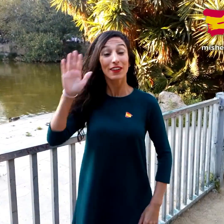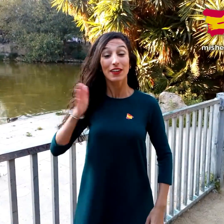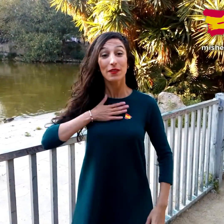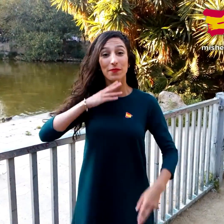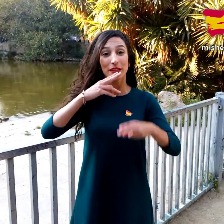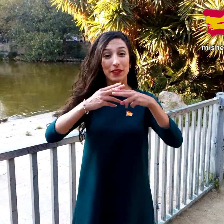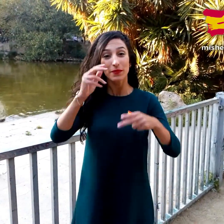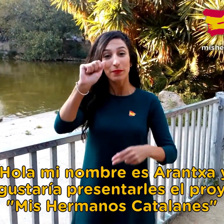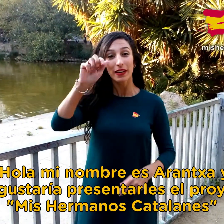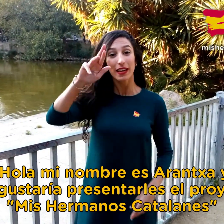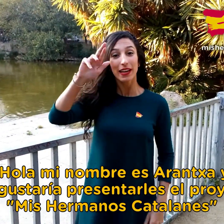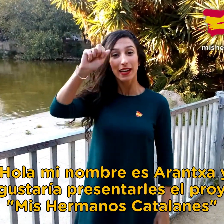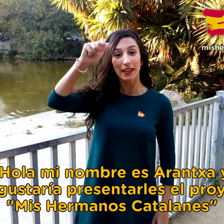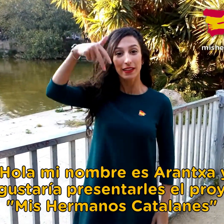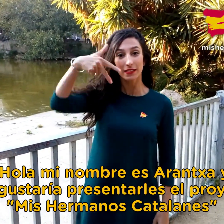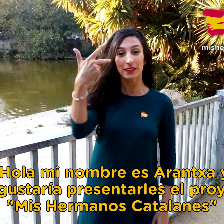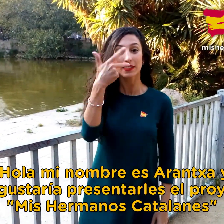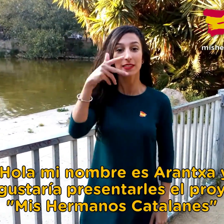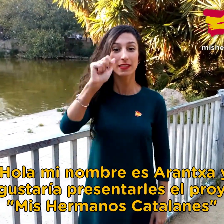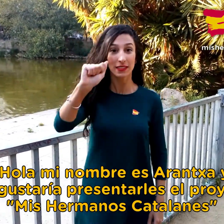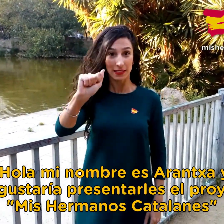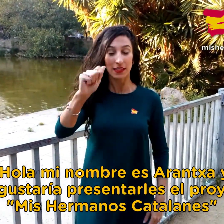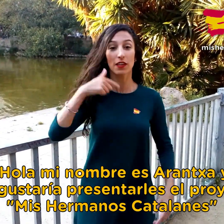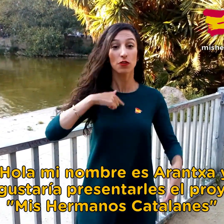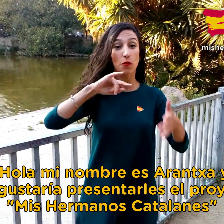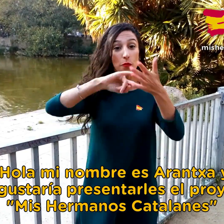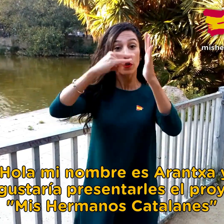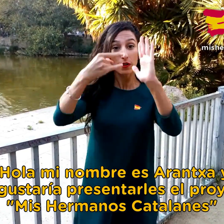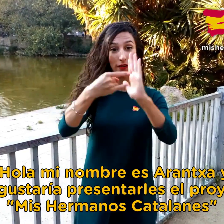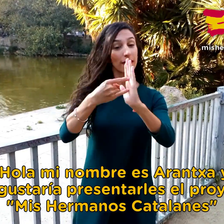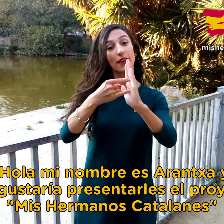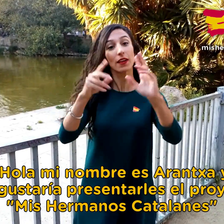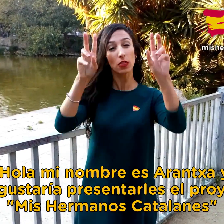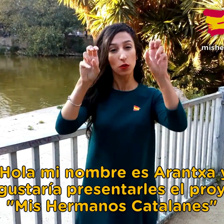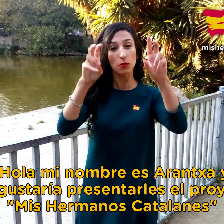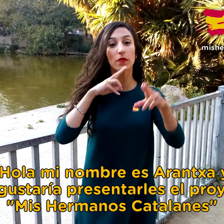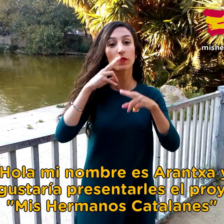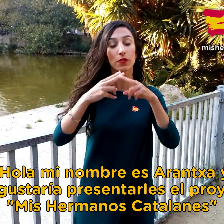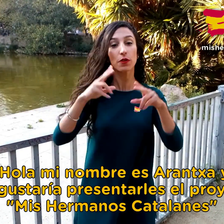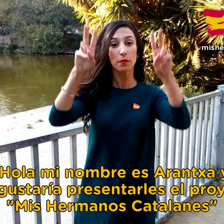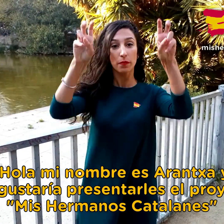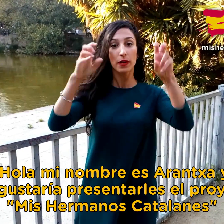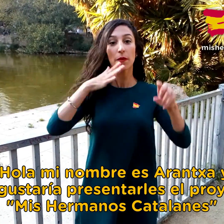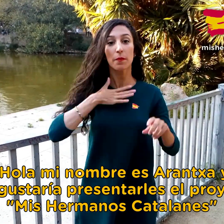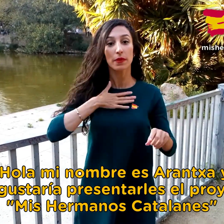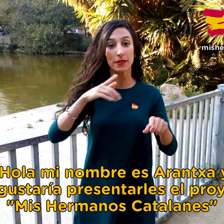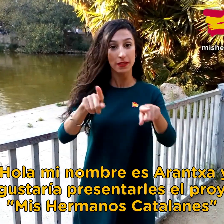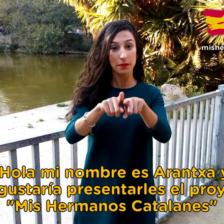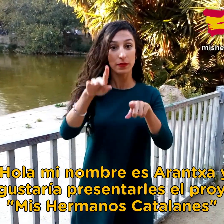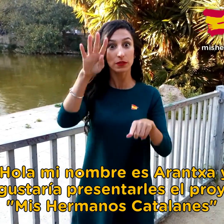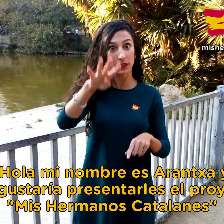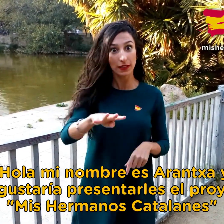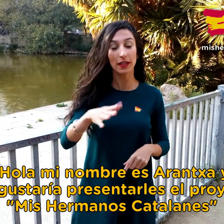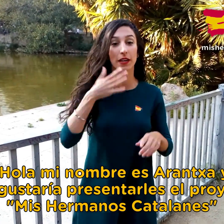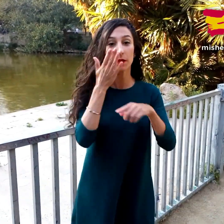Hola, mi nombre es Arancha y me gustaría presentarles el proyecto Mis Hermanos Catalanes.